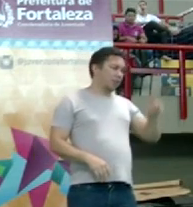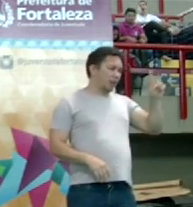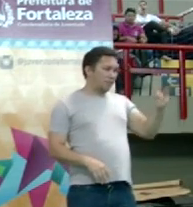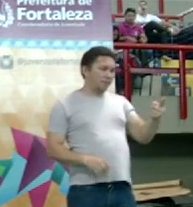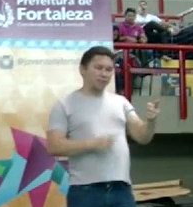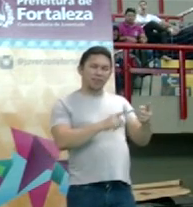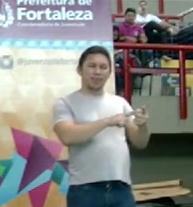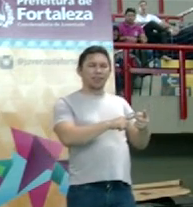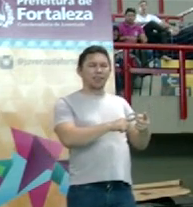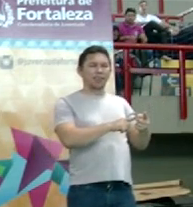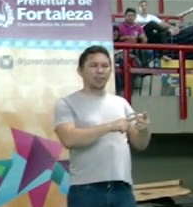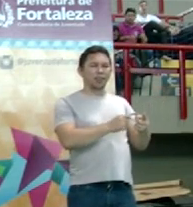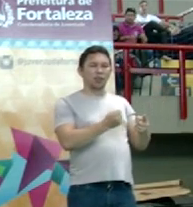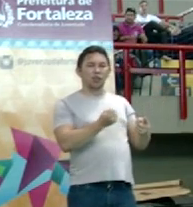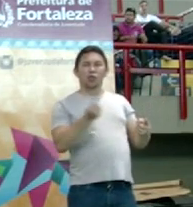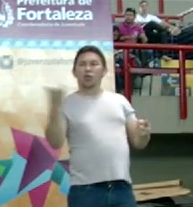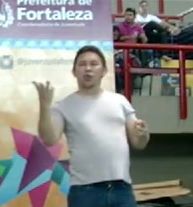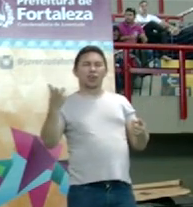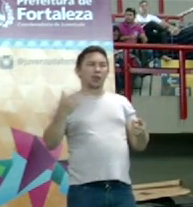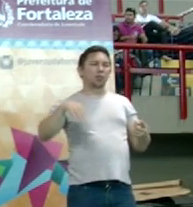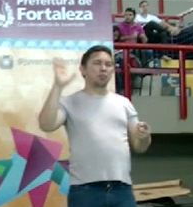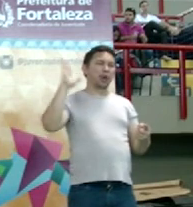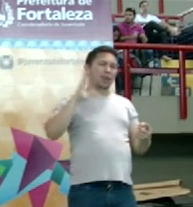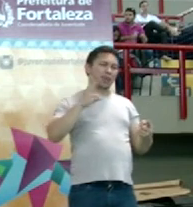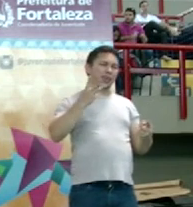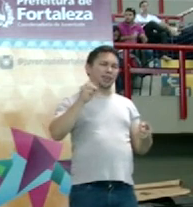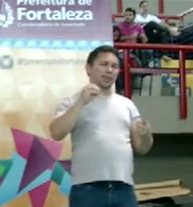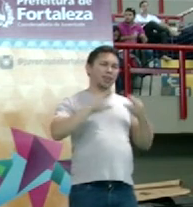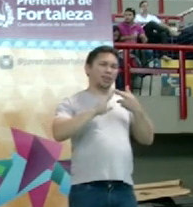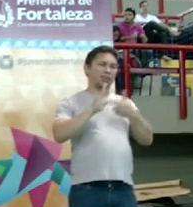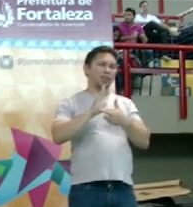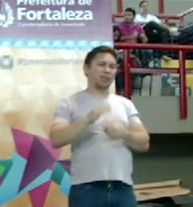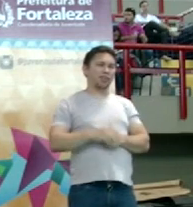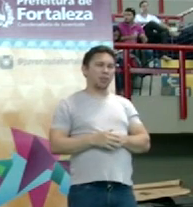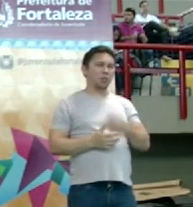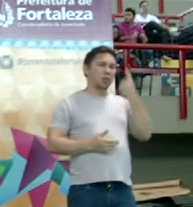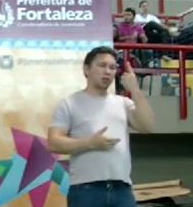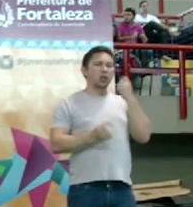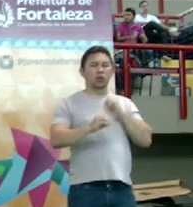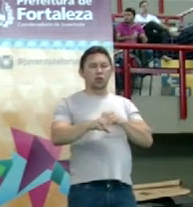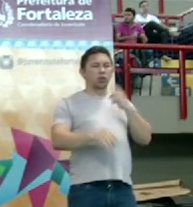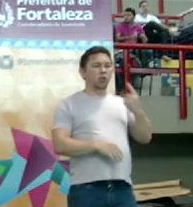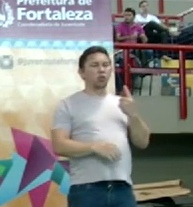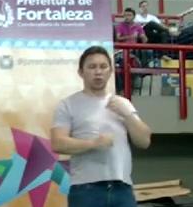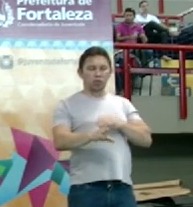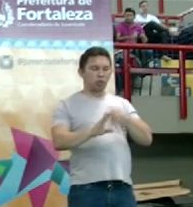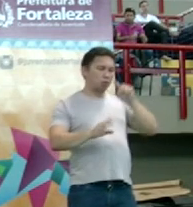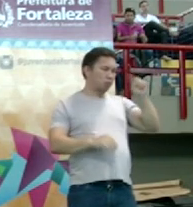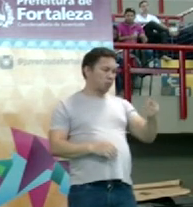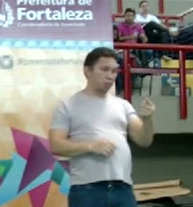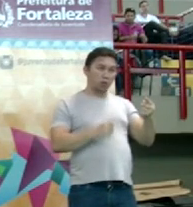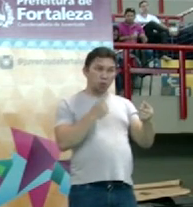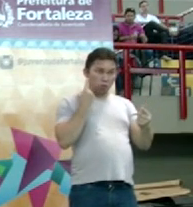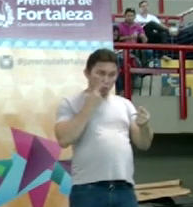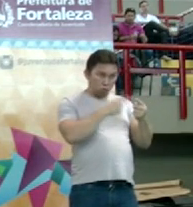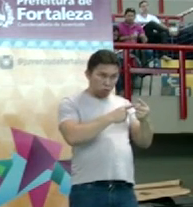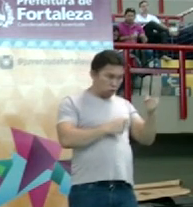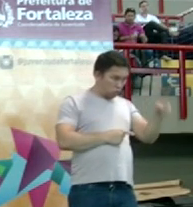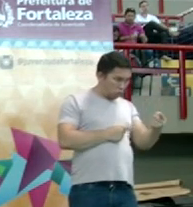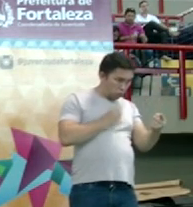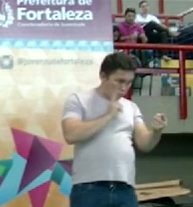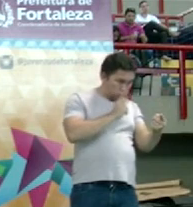de vírgula, são mais de 30 regras. A gente precisa de uma aula só para isso, porque a vírgula não tem só um